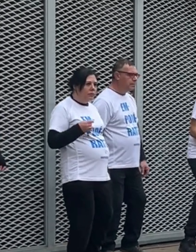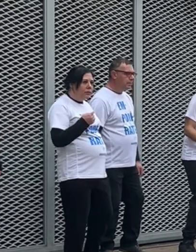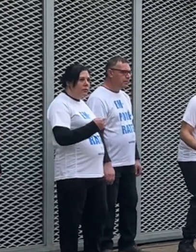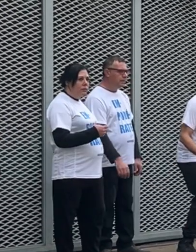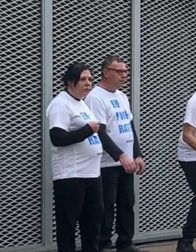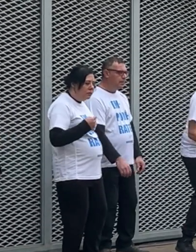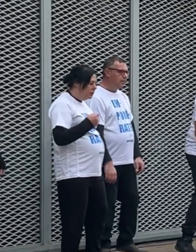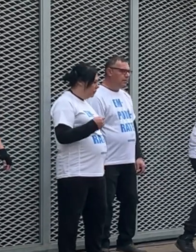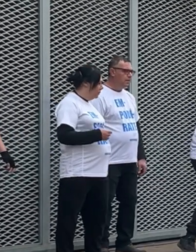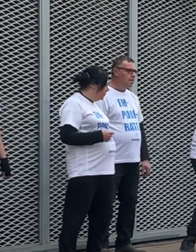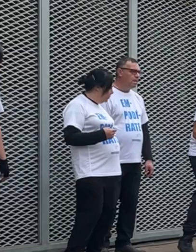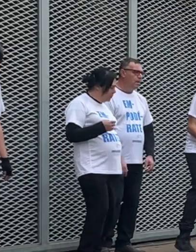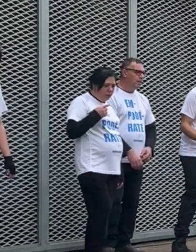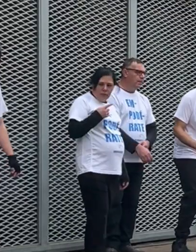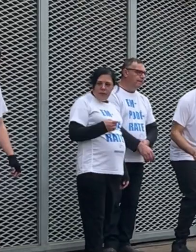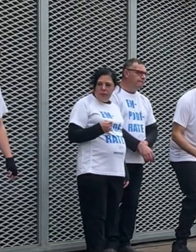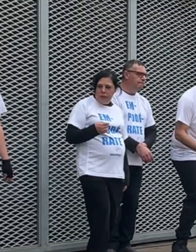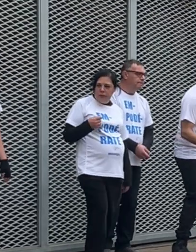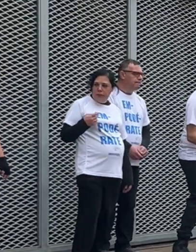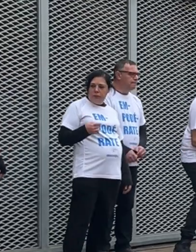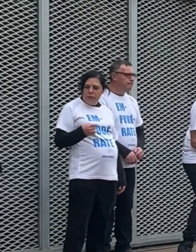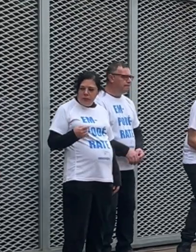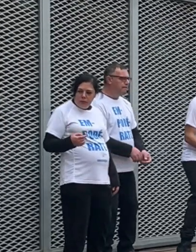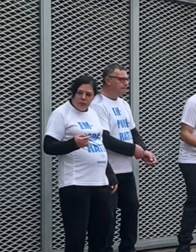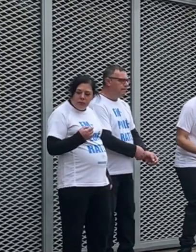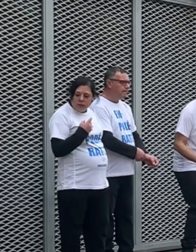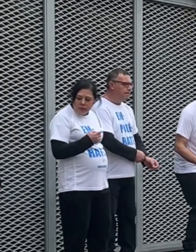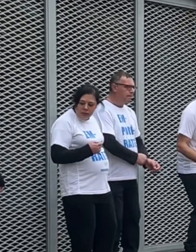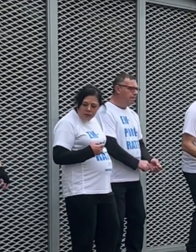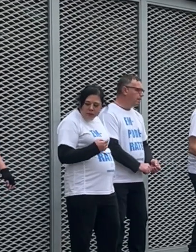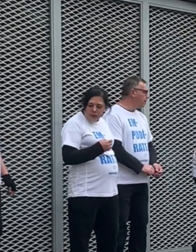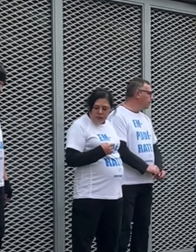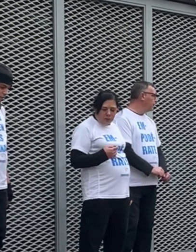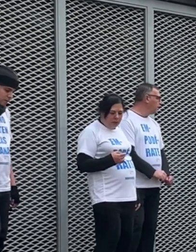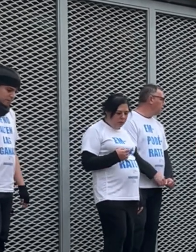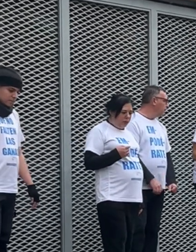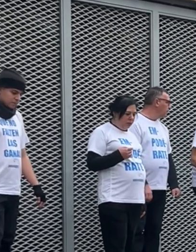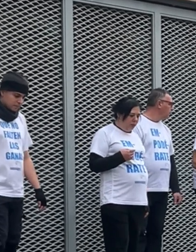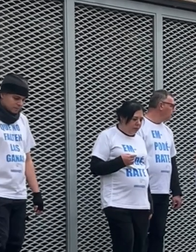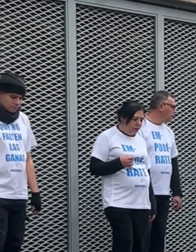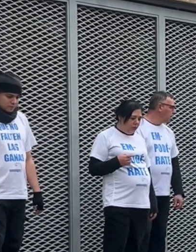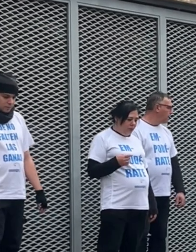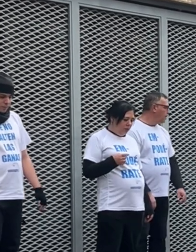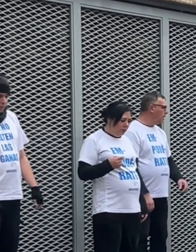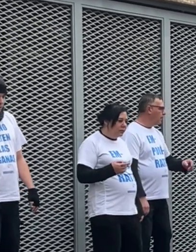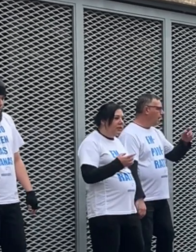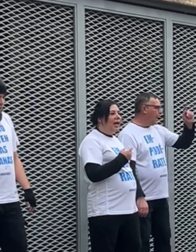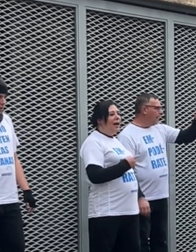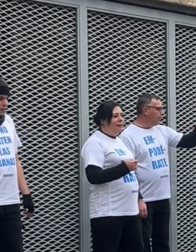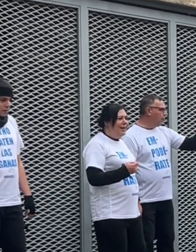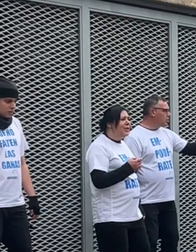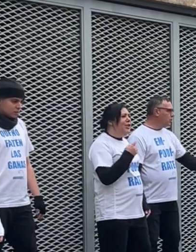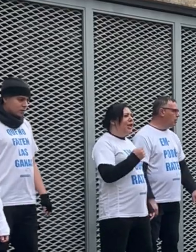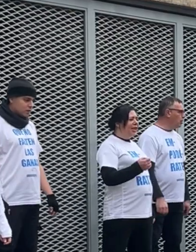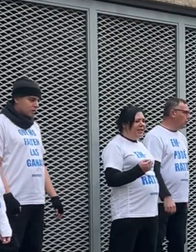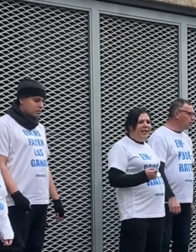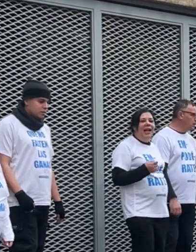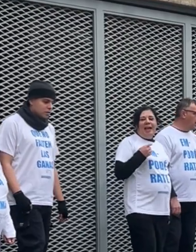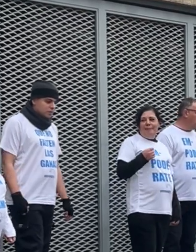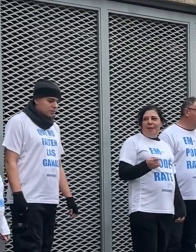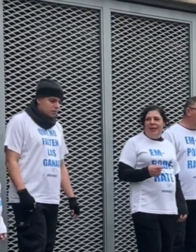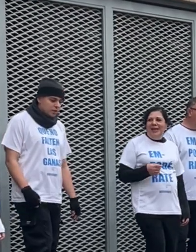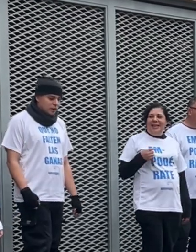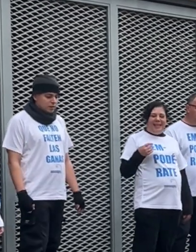desata, por eso es importante alzar la mirada, seguir adelante sin perder la esperanza, abre los